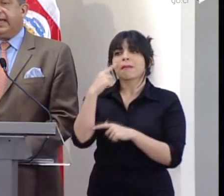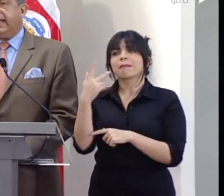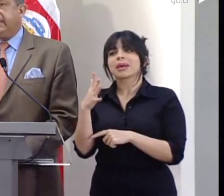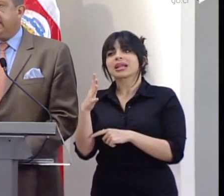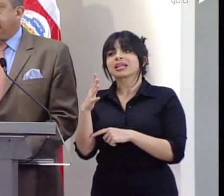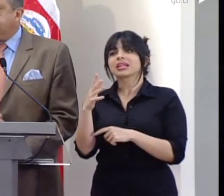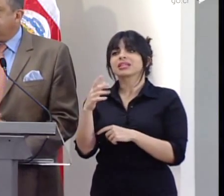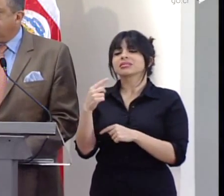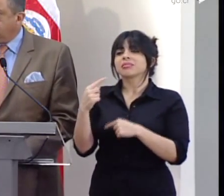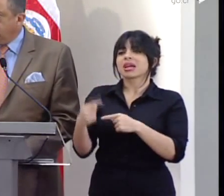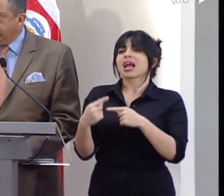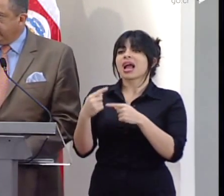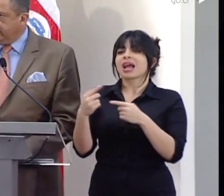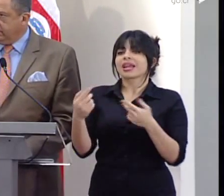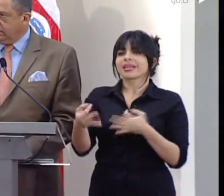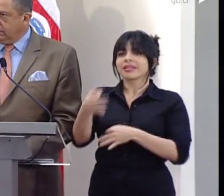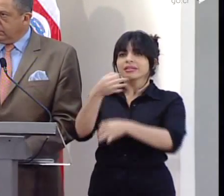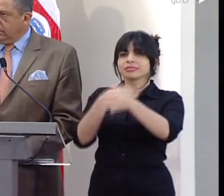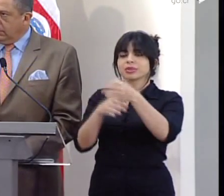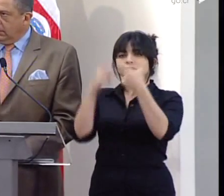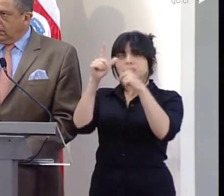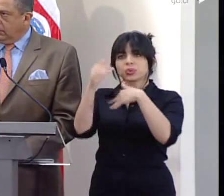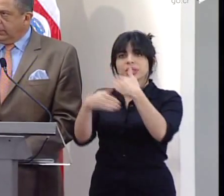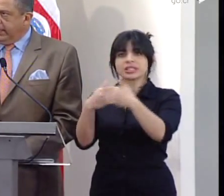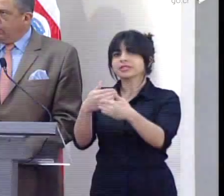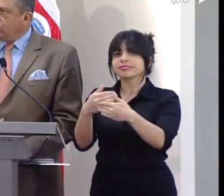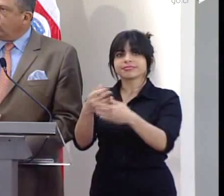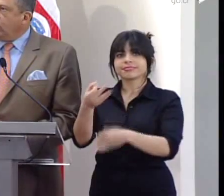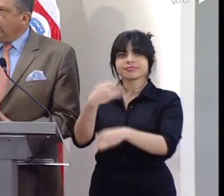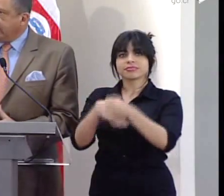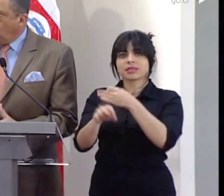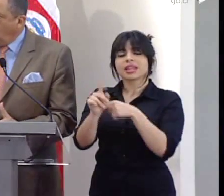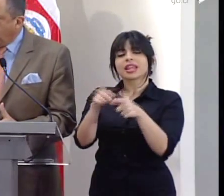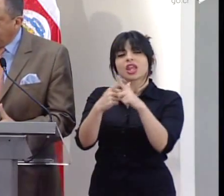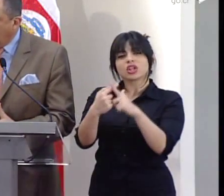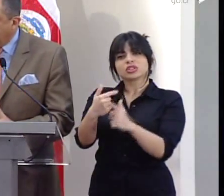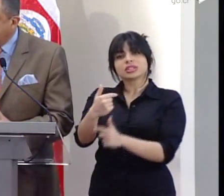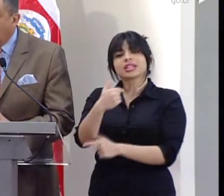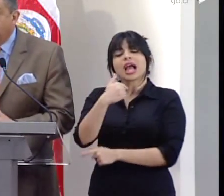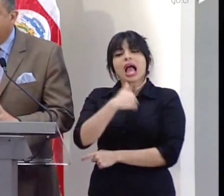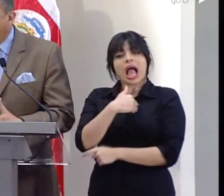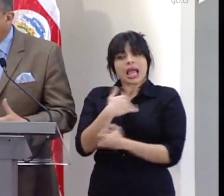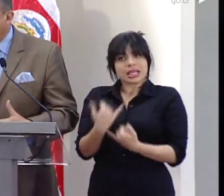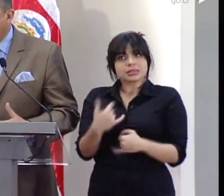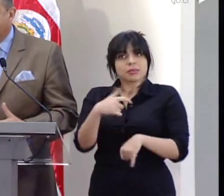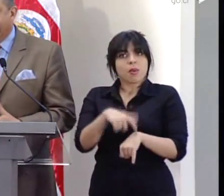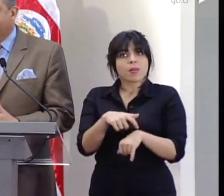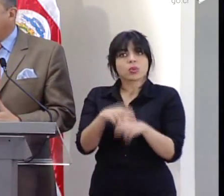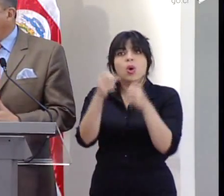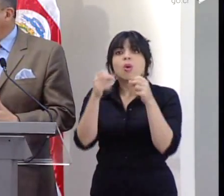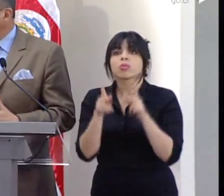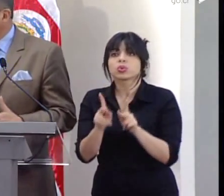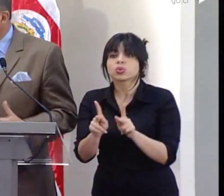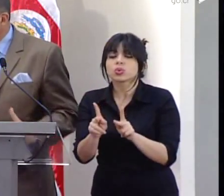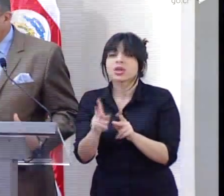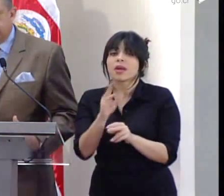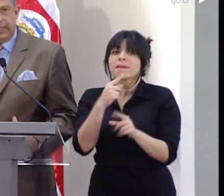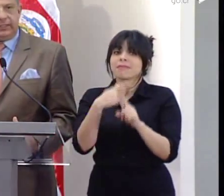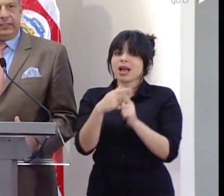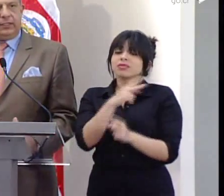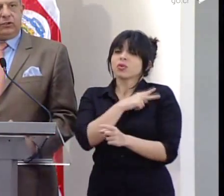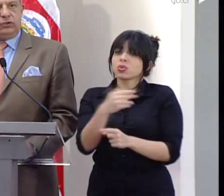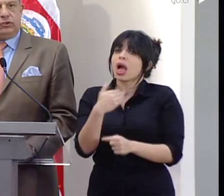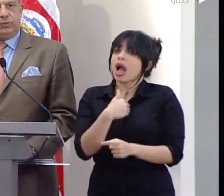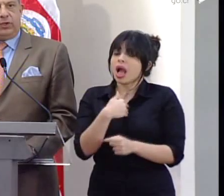la carreta delante de los bueyes. Tenemos la ocasión, la oportunidad y la voluntad